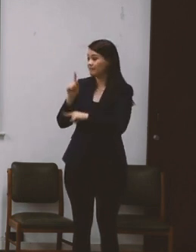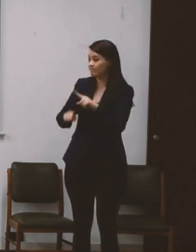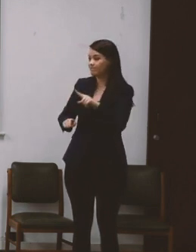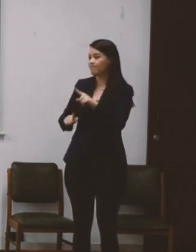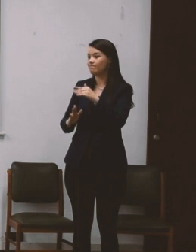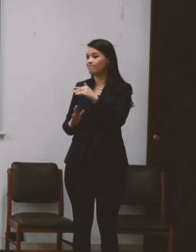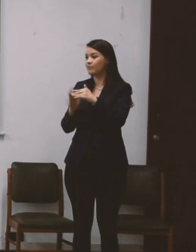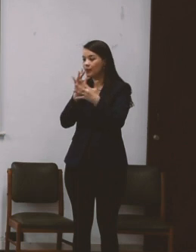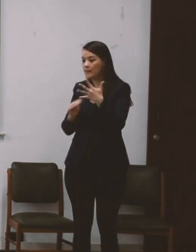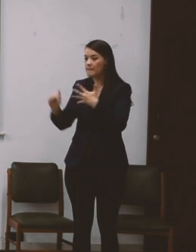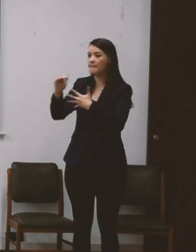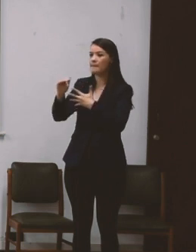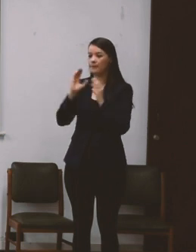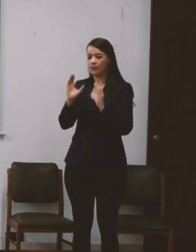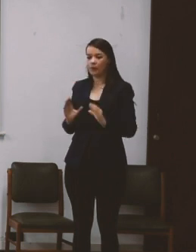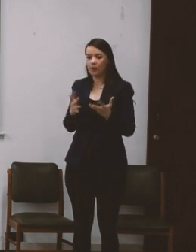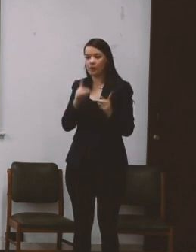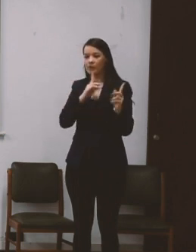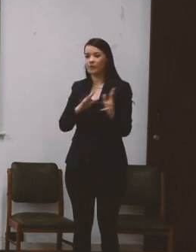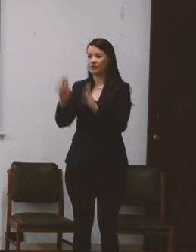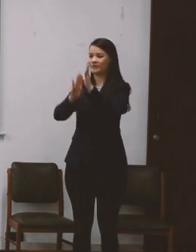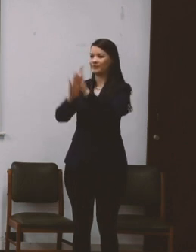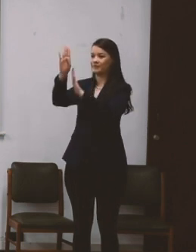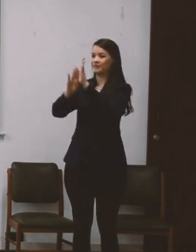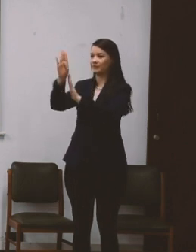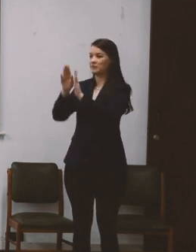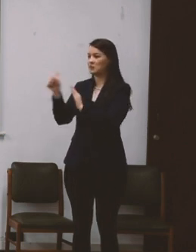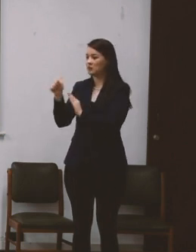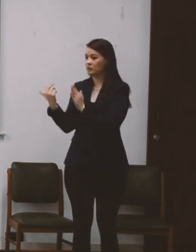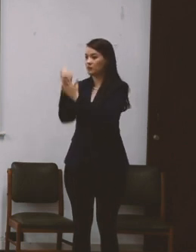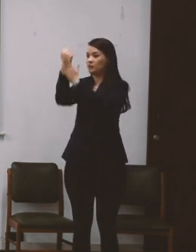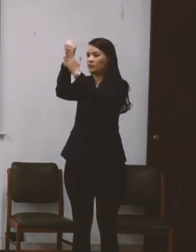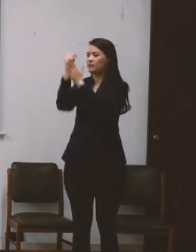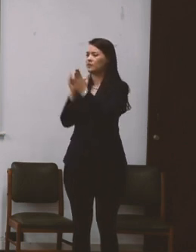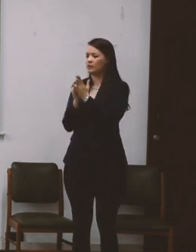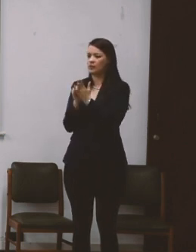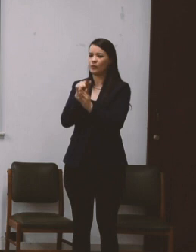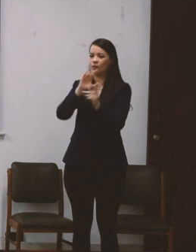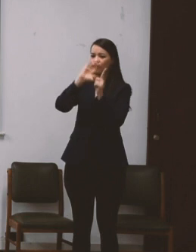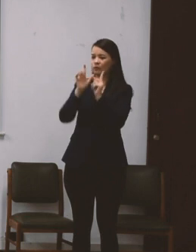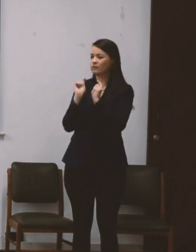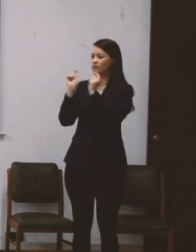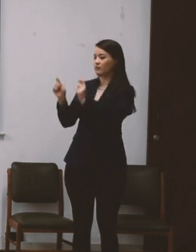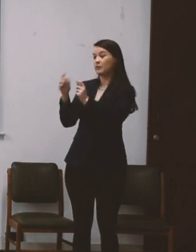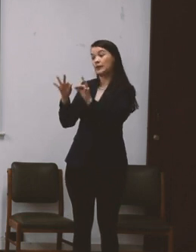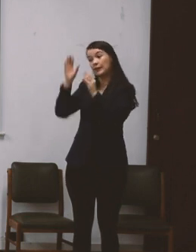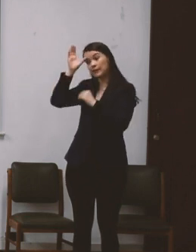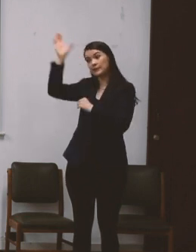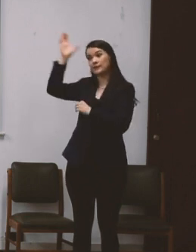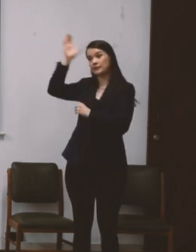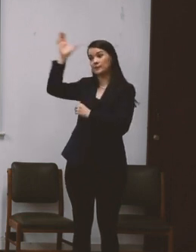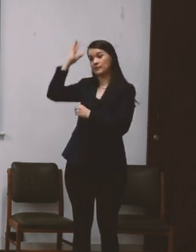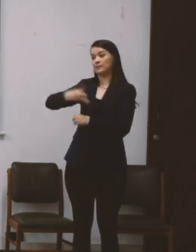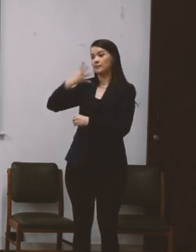con la función de ponerle cuerpo a los relatos de superación y autorrealización que designa la cultura capacitista mediante